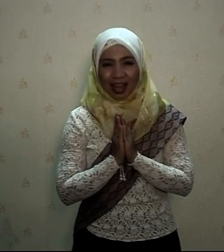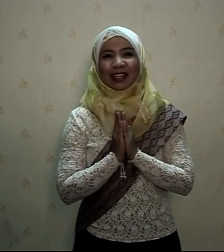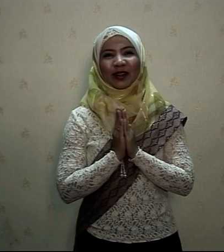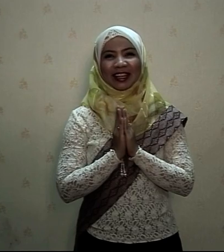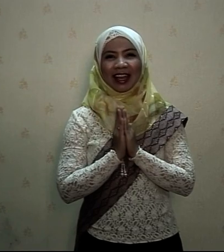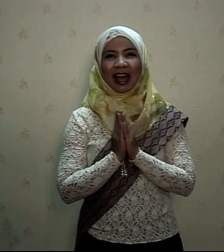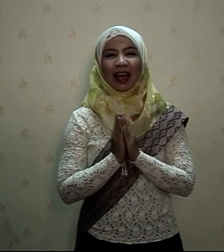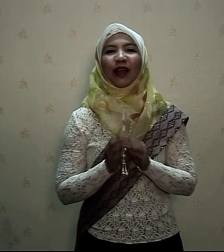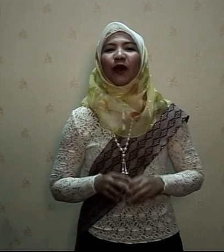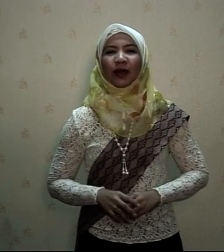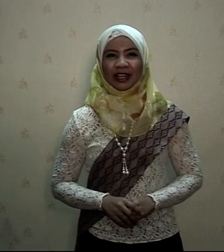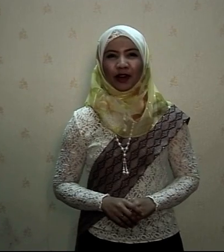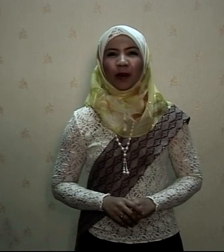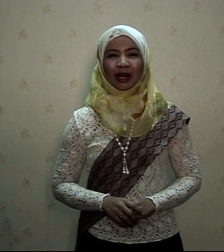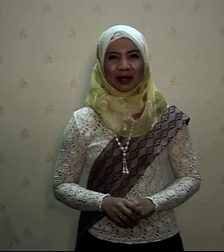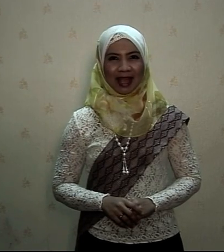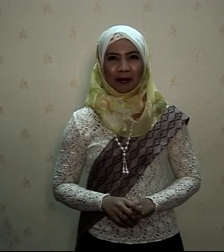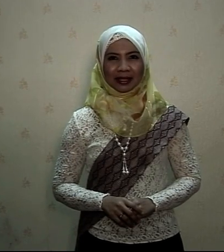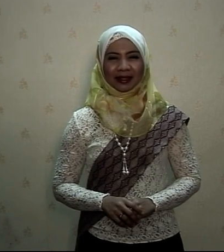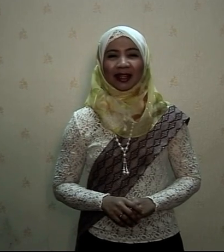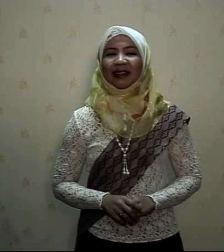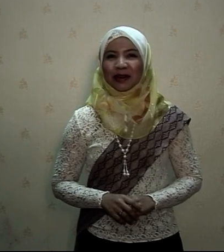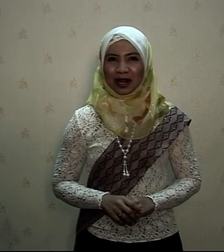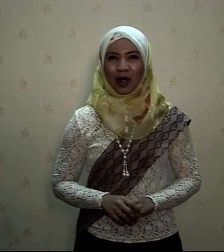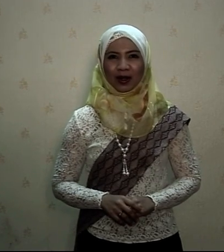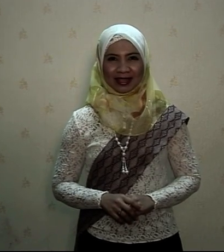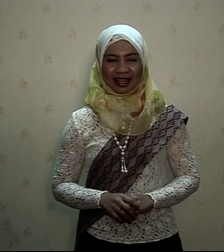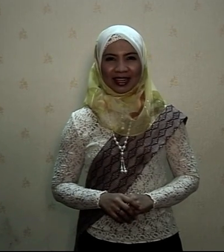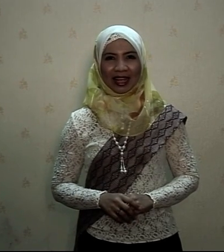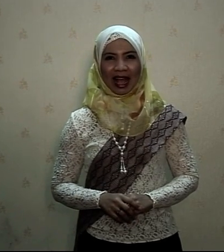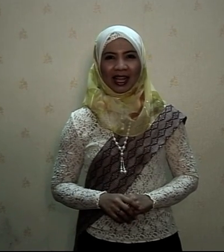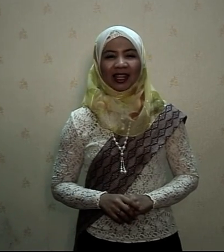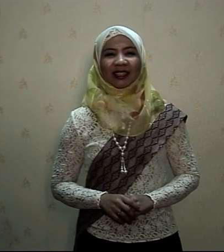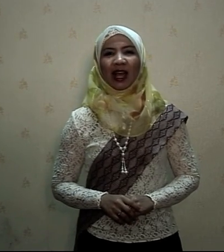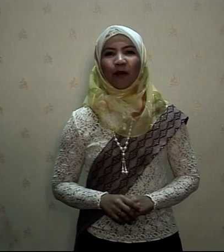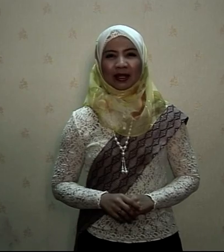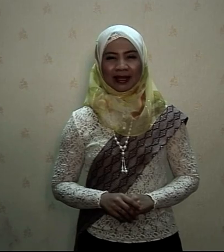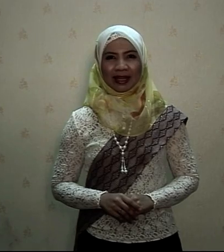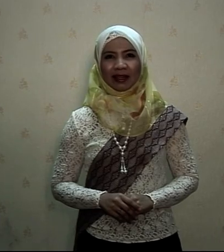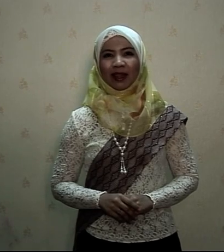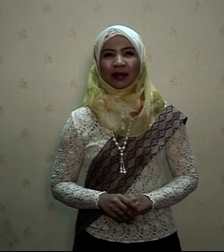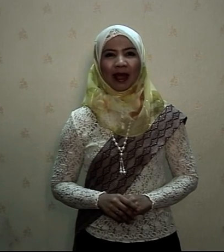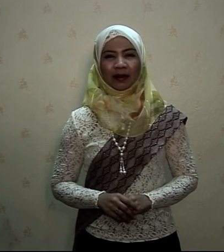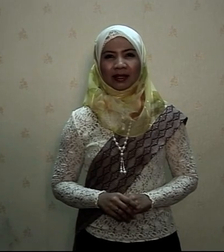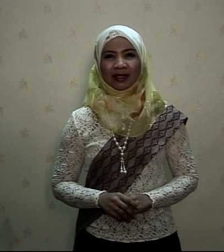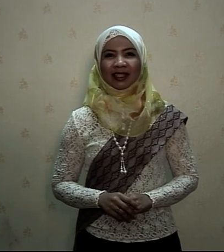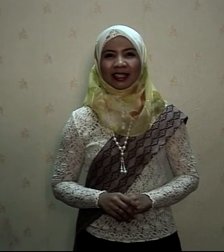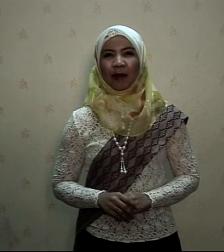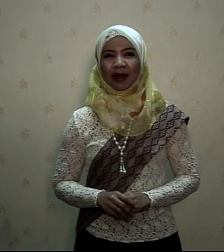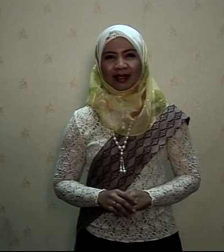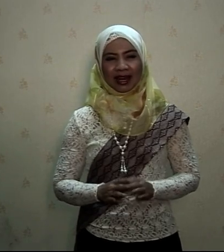สวัสดีค่ะวันนี้เรามาเรียนภาษามือในเรื่องของสีนะคะคำว่าสีในภาษามือจะทำในลักษณะ